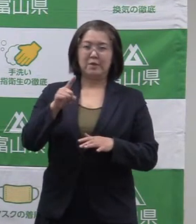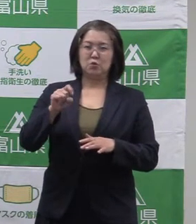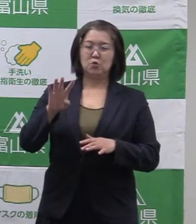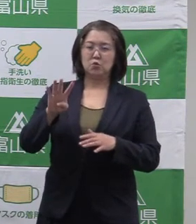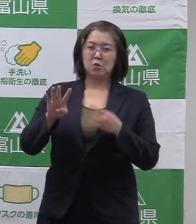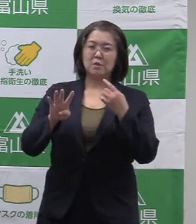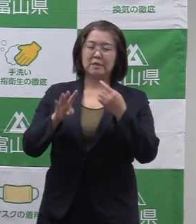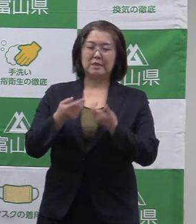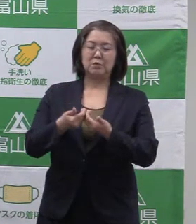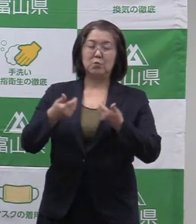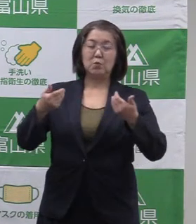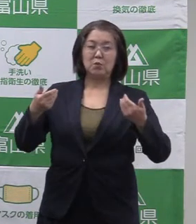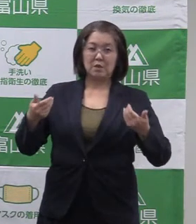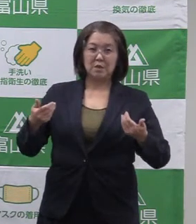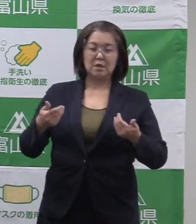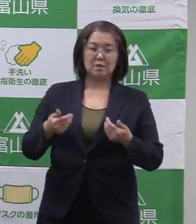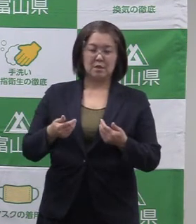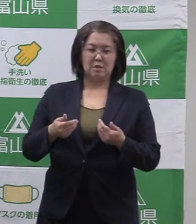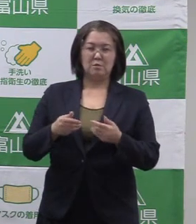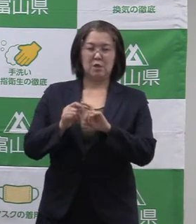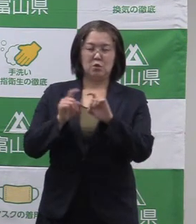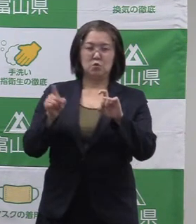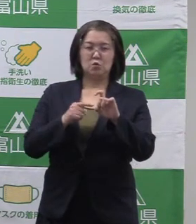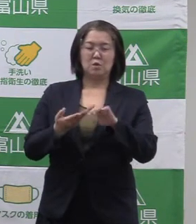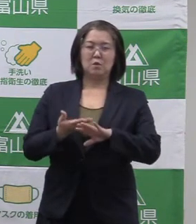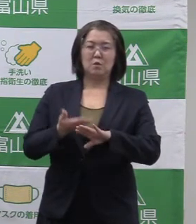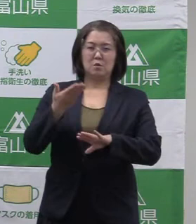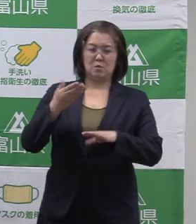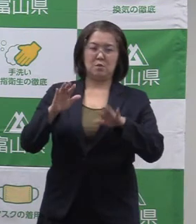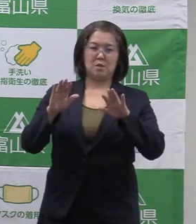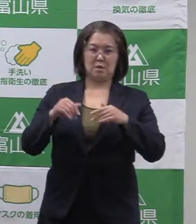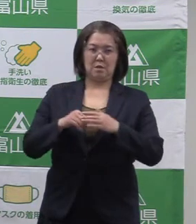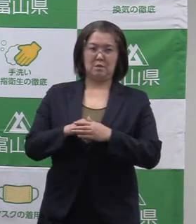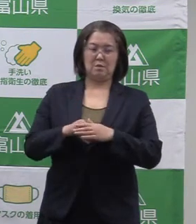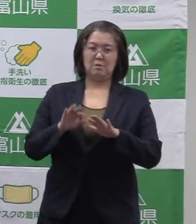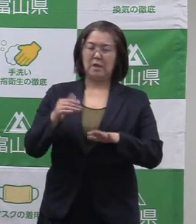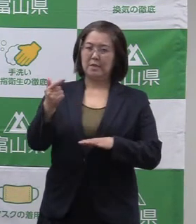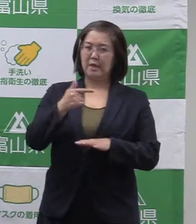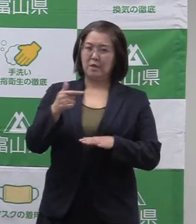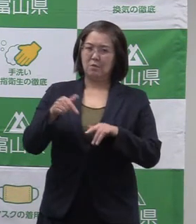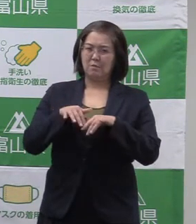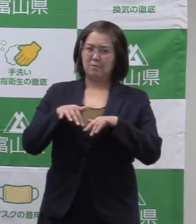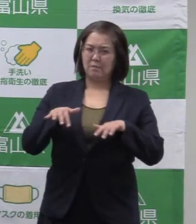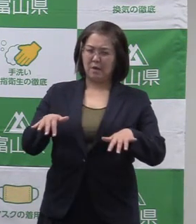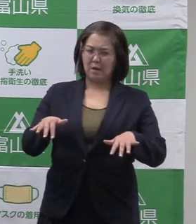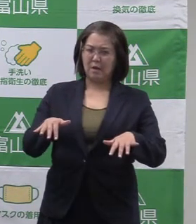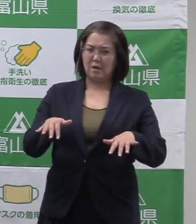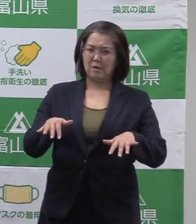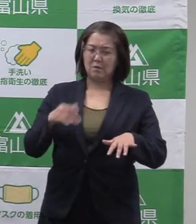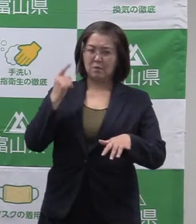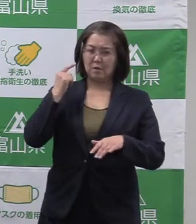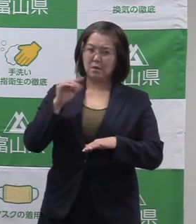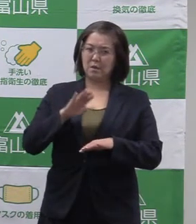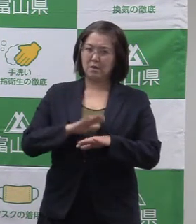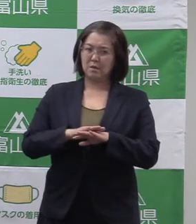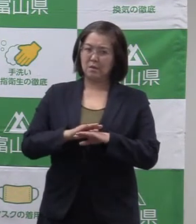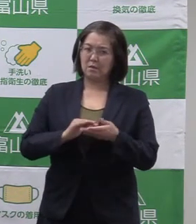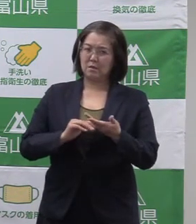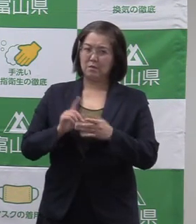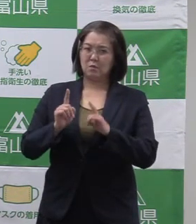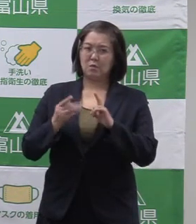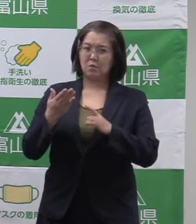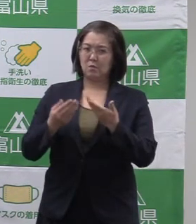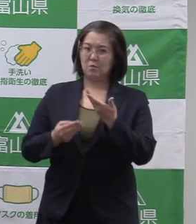ました。県内でも新型コロナウイルスの第6波が襲来したという認識でしょうか。お聞きください